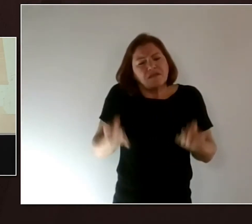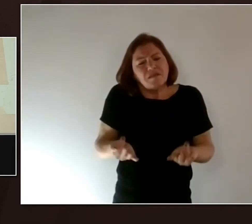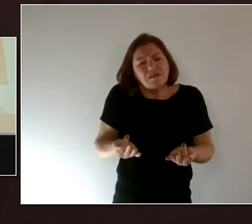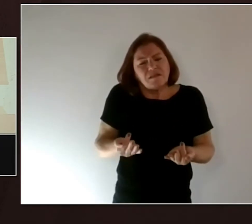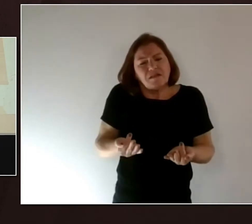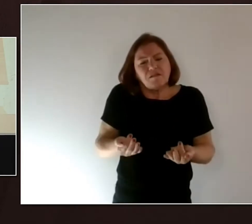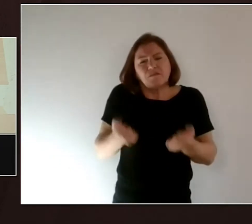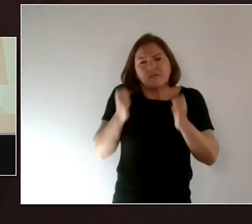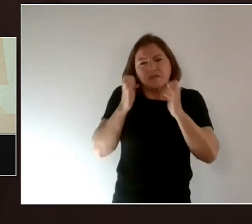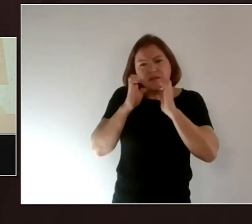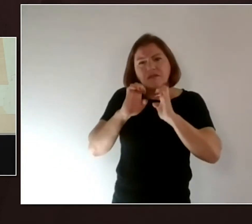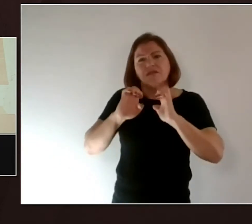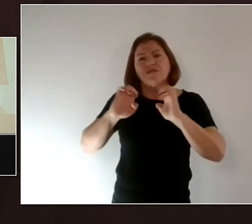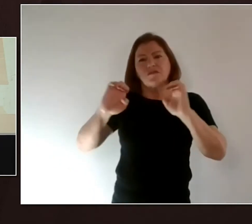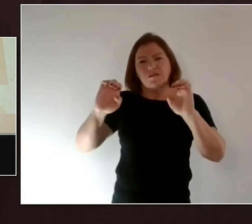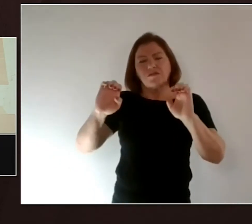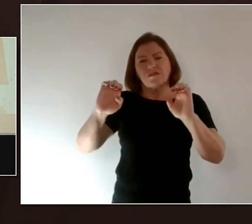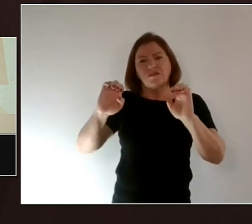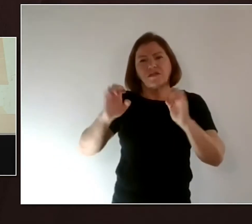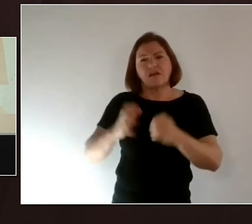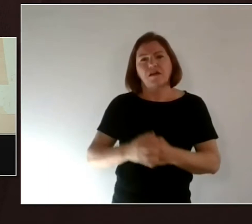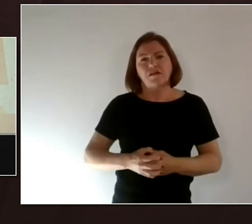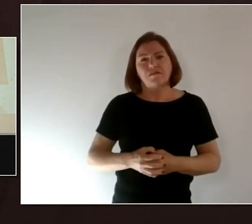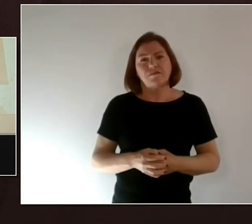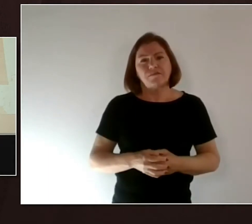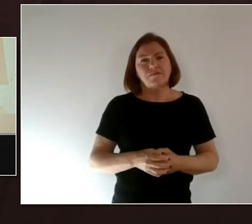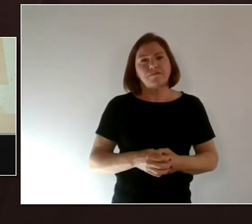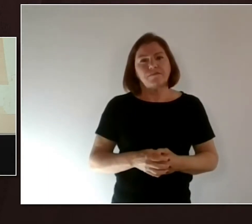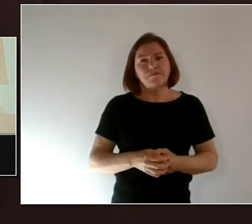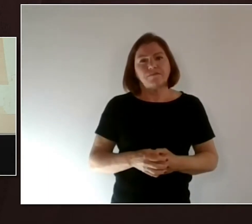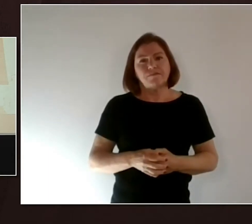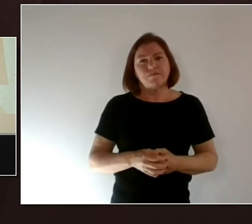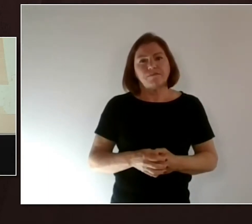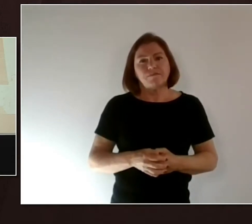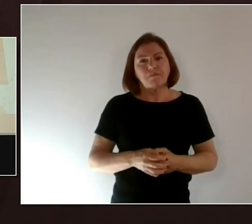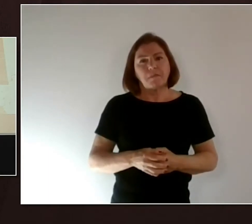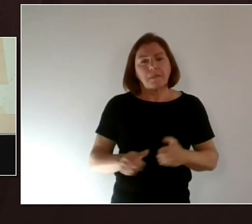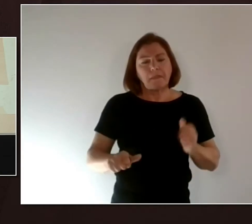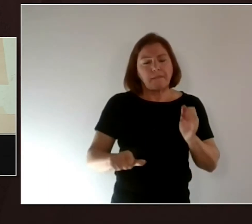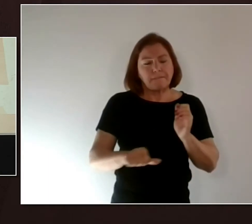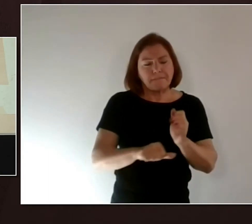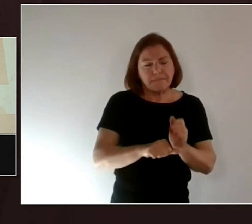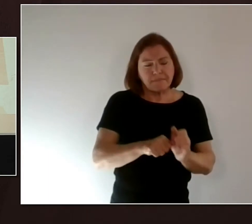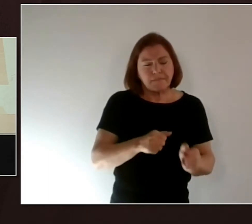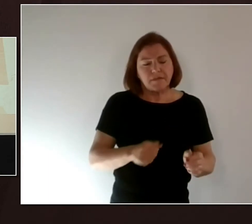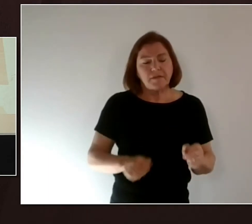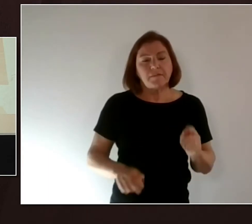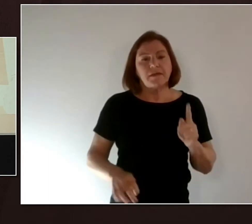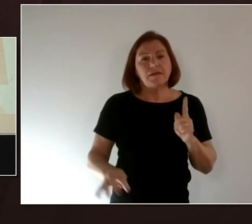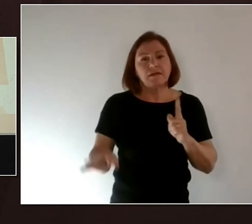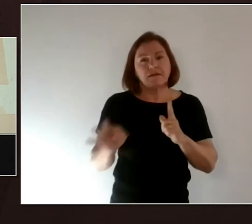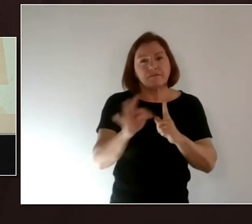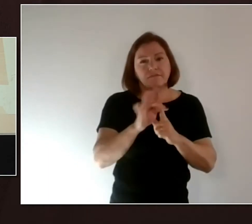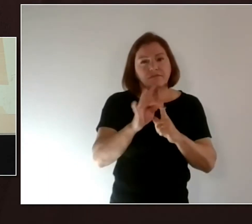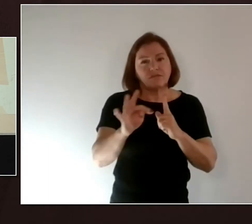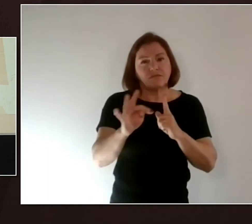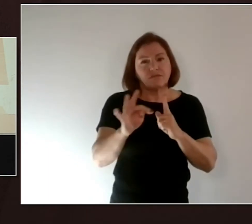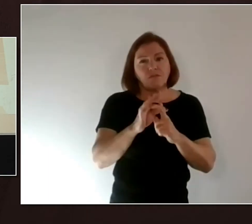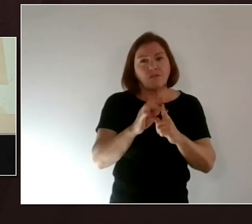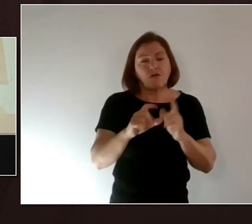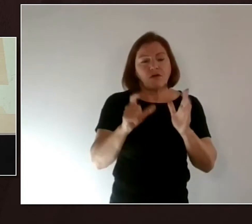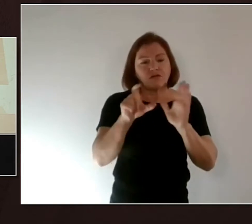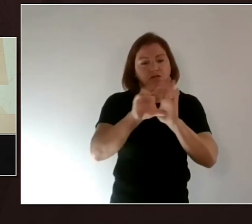repetir, gostem vocês ou não, 1 Timóteo 1:5. Vamos servir ao Senhor